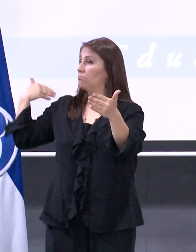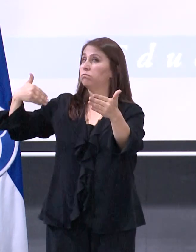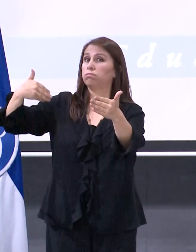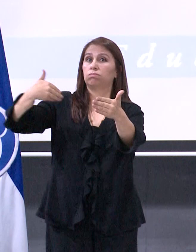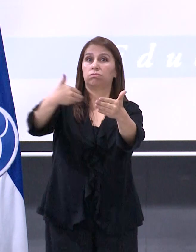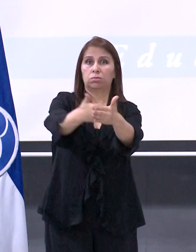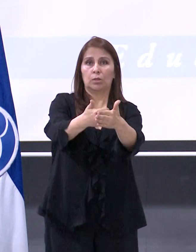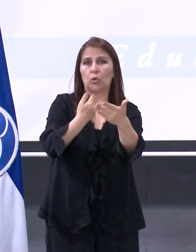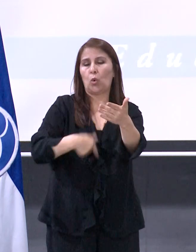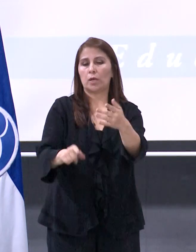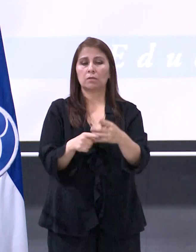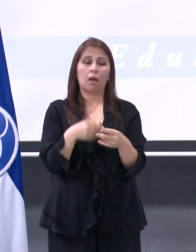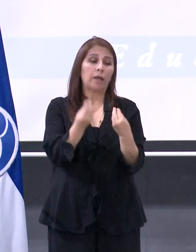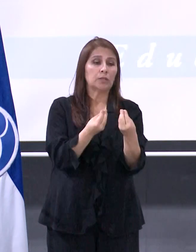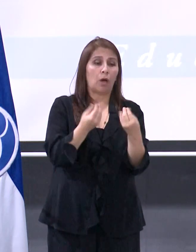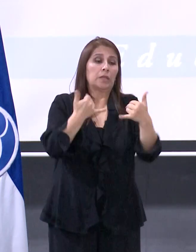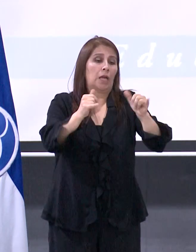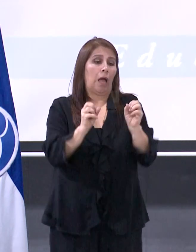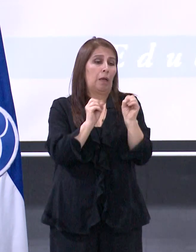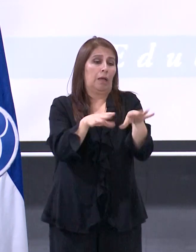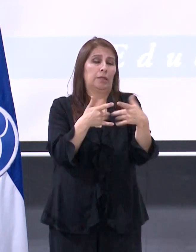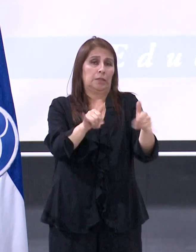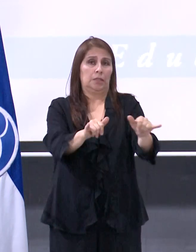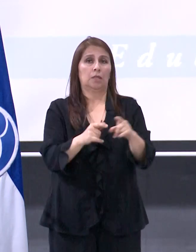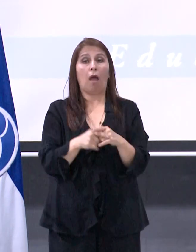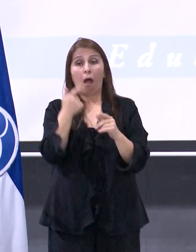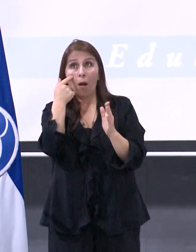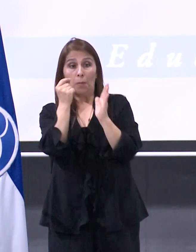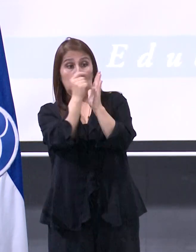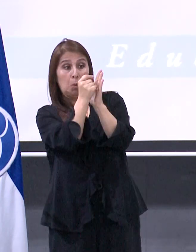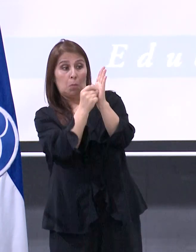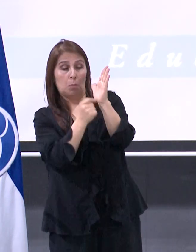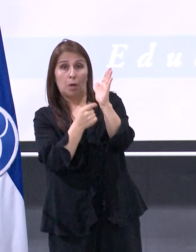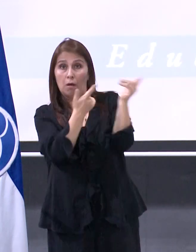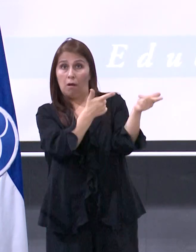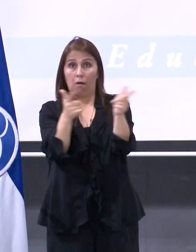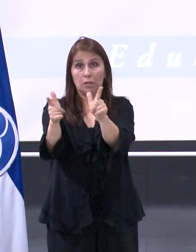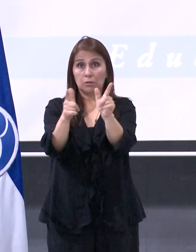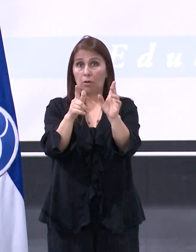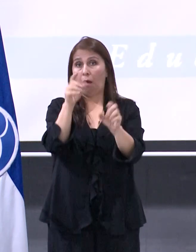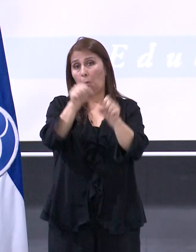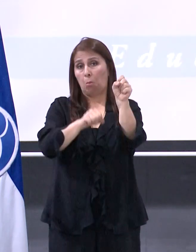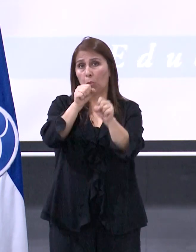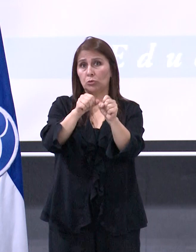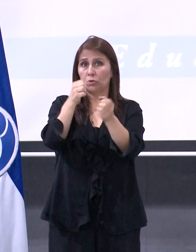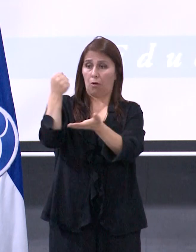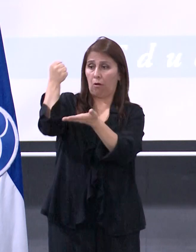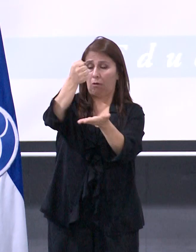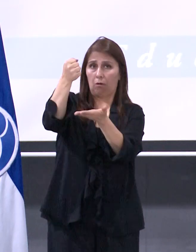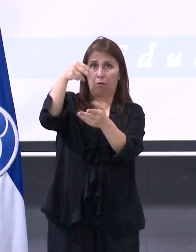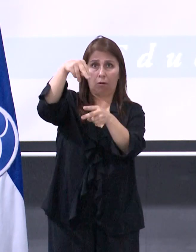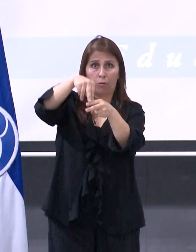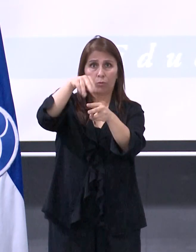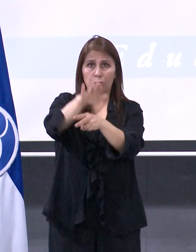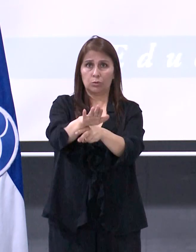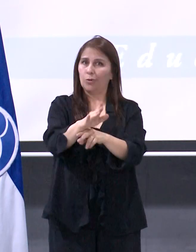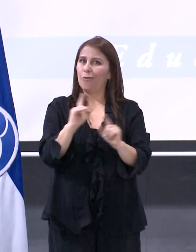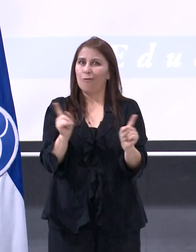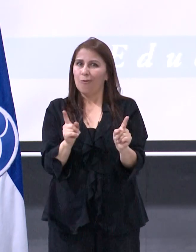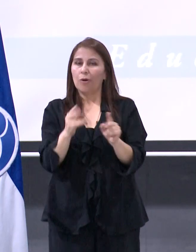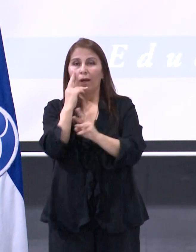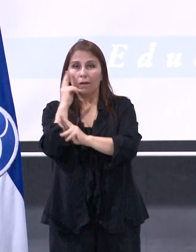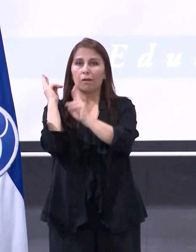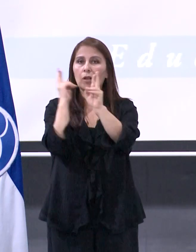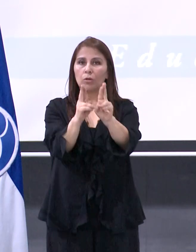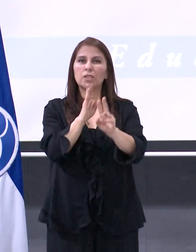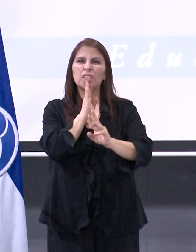por o porque simplemente tengamos buenos indicadores y mejores posibilidades de recurso sino que efectivamente es un reconocimiento de